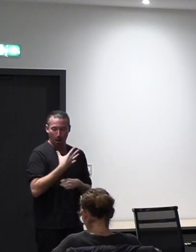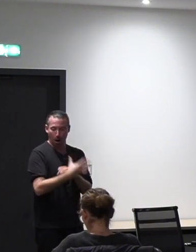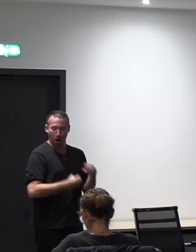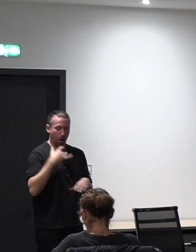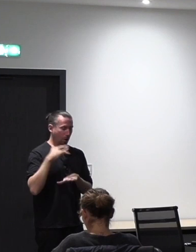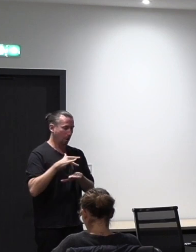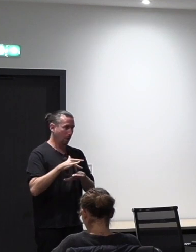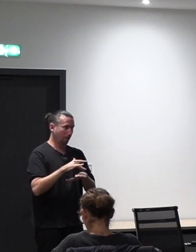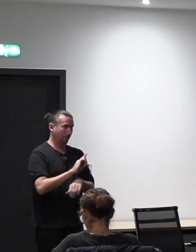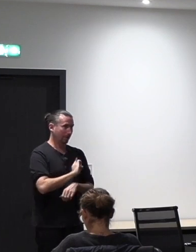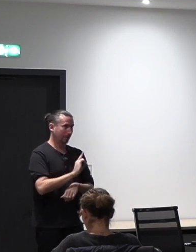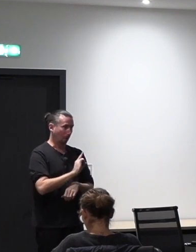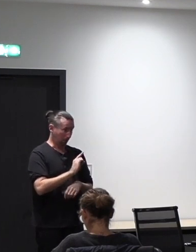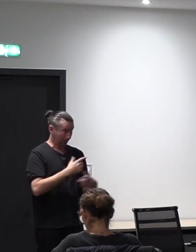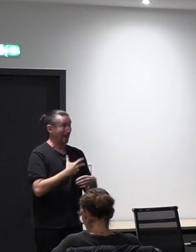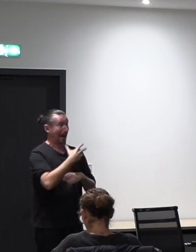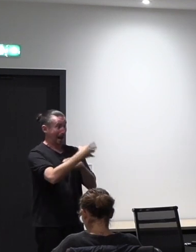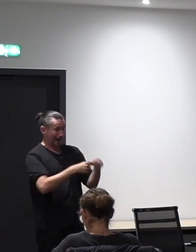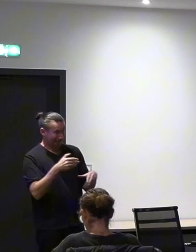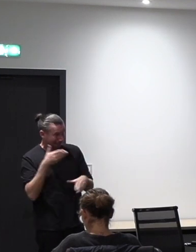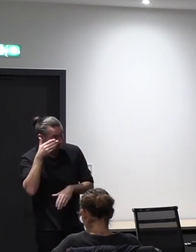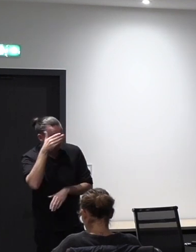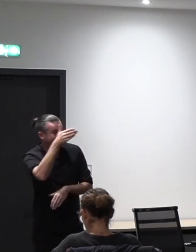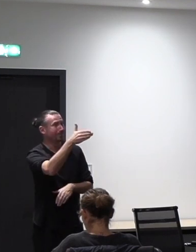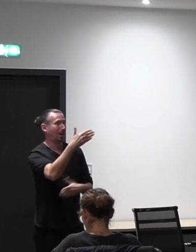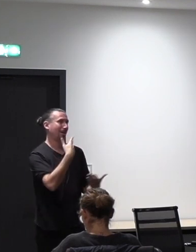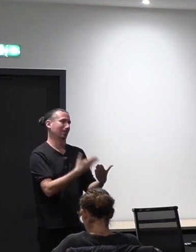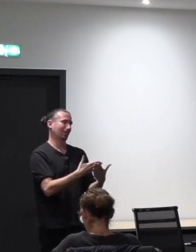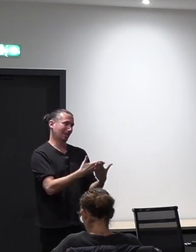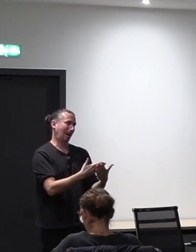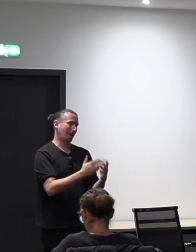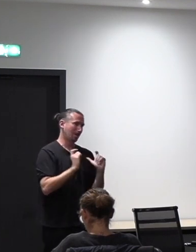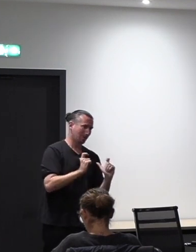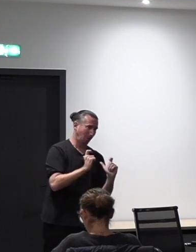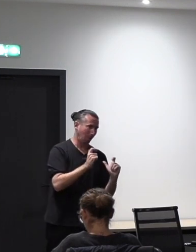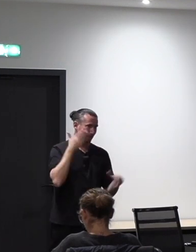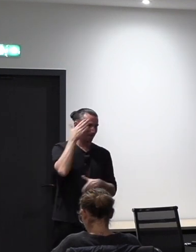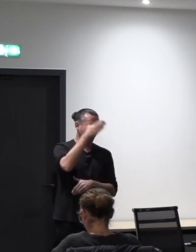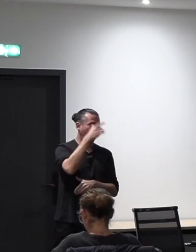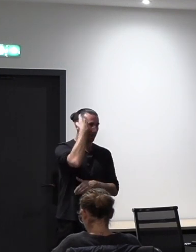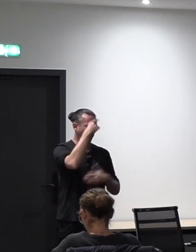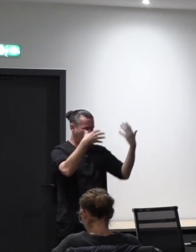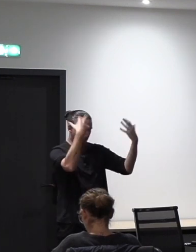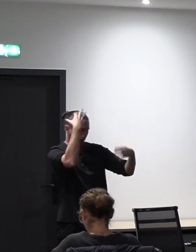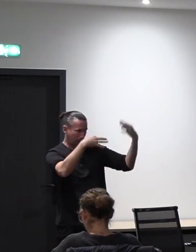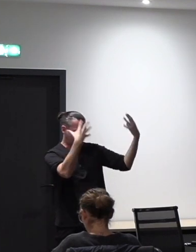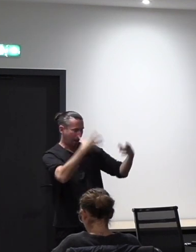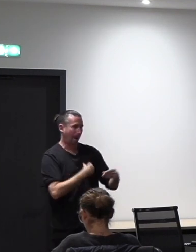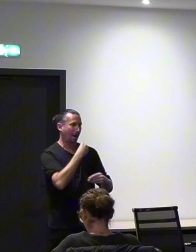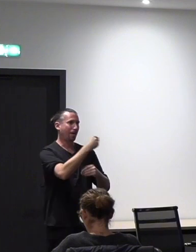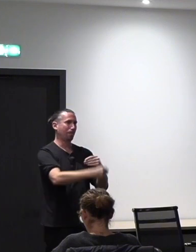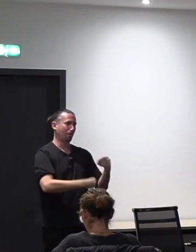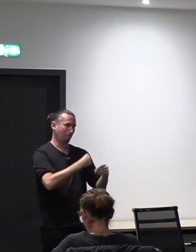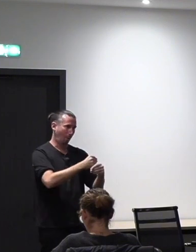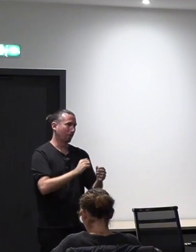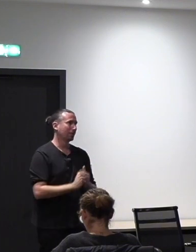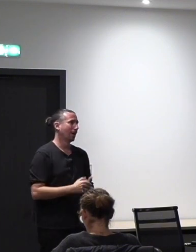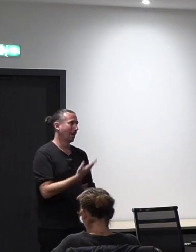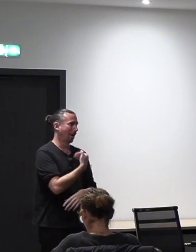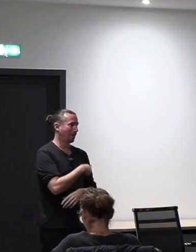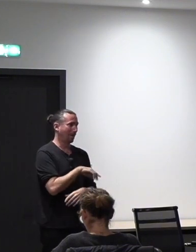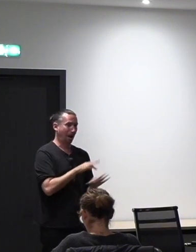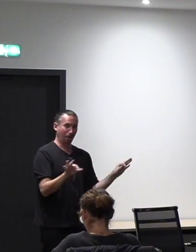carottes sont cuites, c'est celles qui nous restent à vivre, puisqu'on va inventer le monde. Inventons le monde avec nos frères en